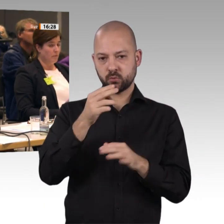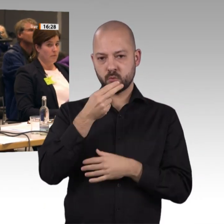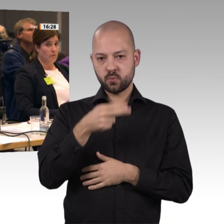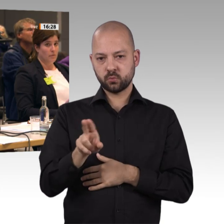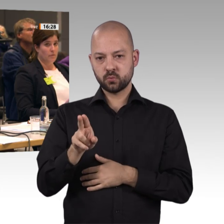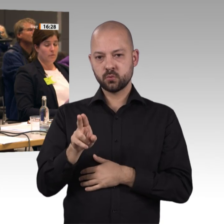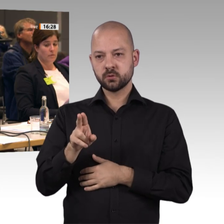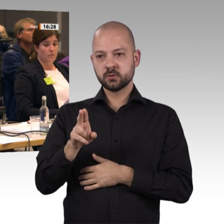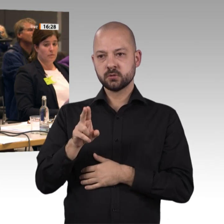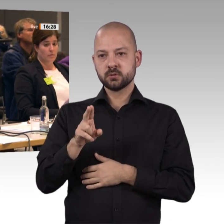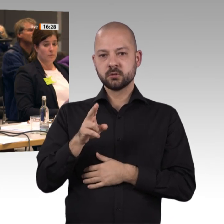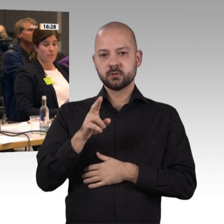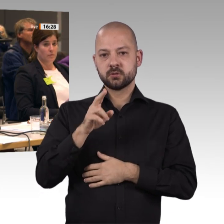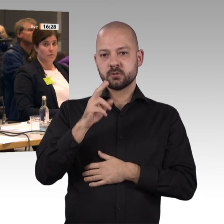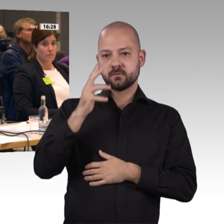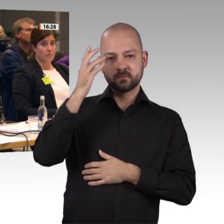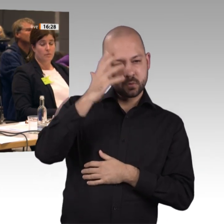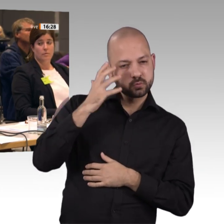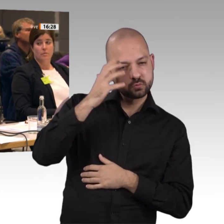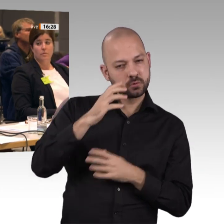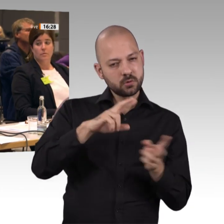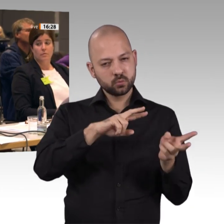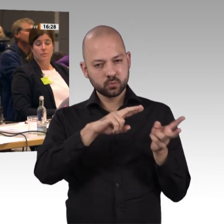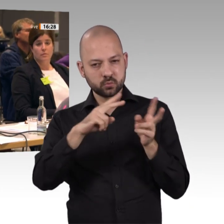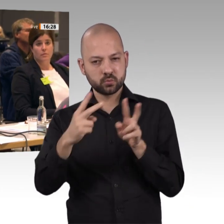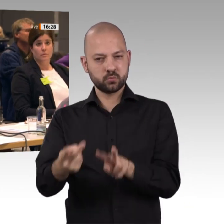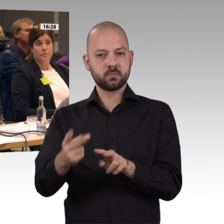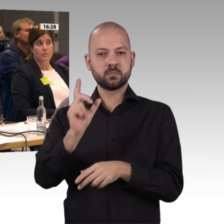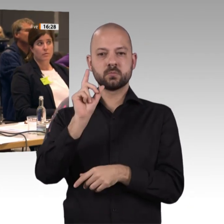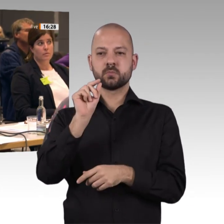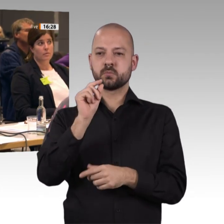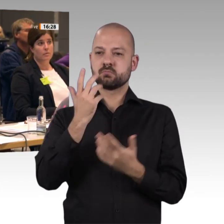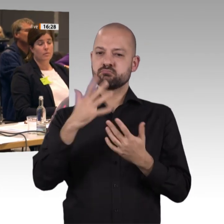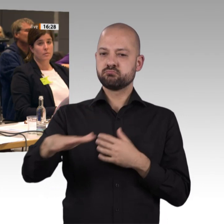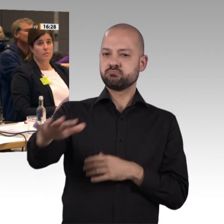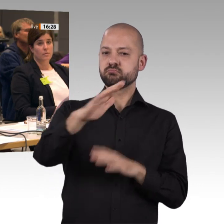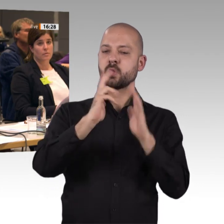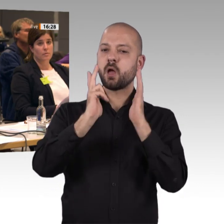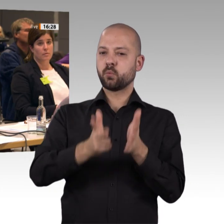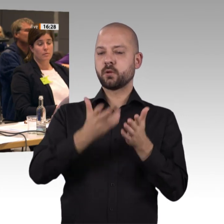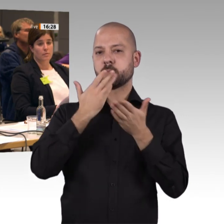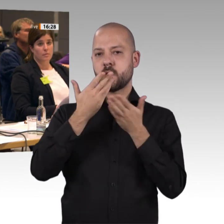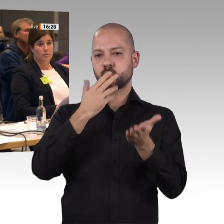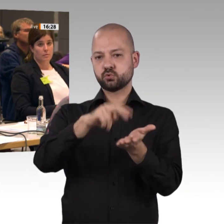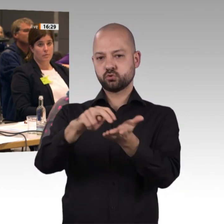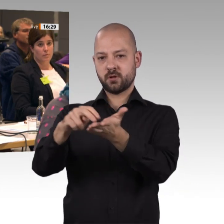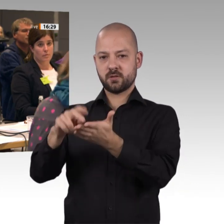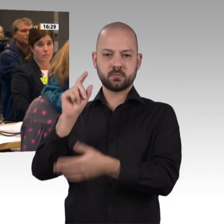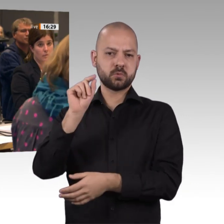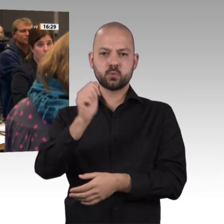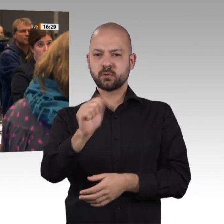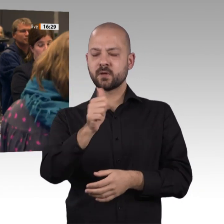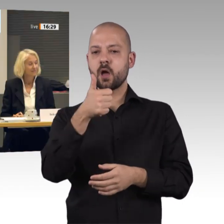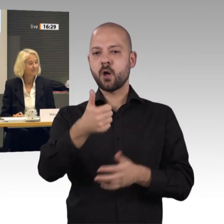104 Millionen in Aussicht gestellt. Und auch mindestens diese Förderung möchten wir auch hier vorschlagen.